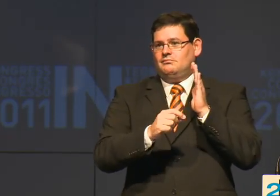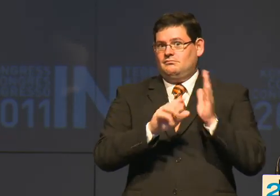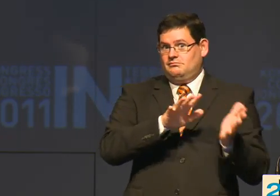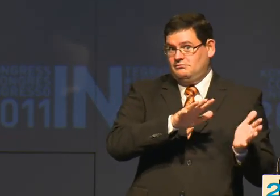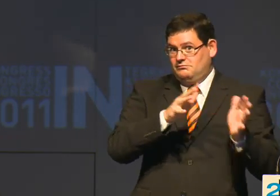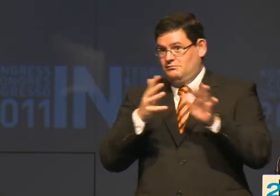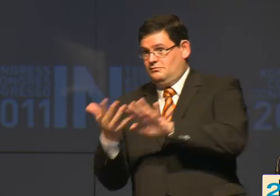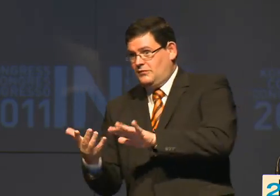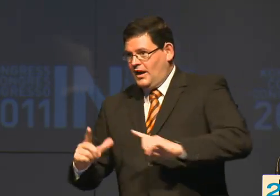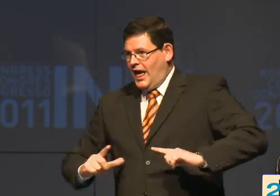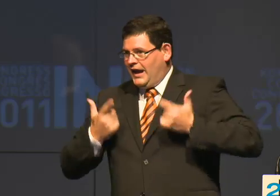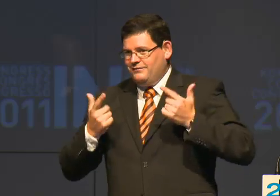Dans l'article